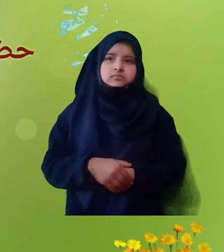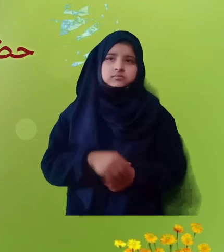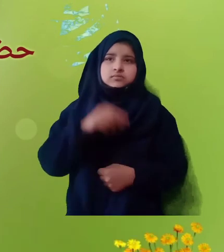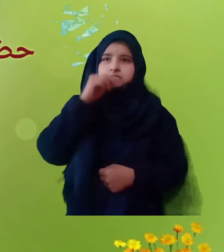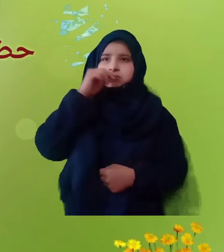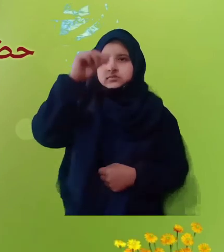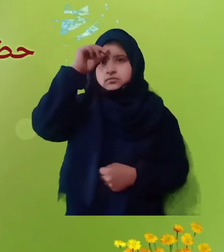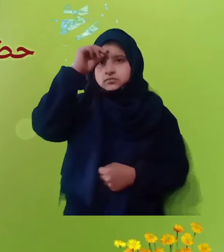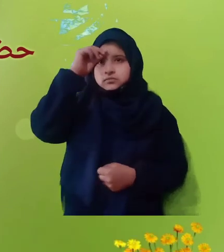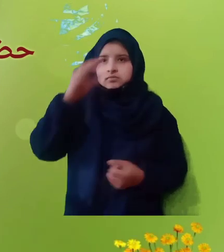हज़रत